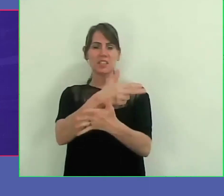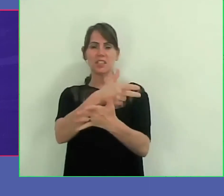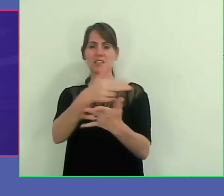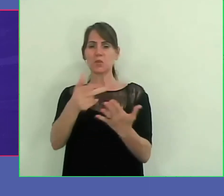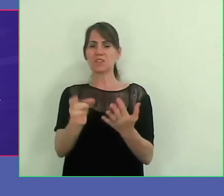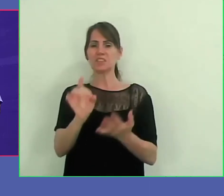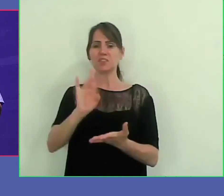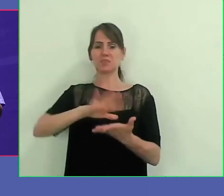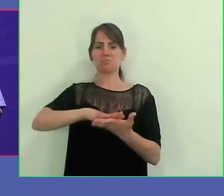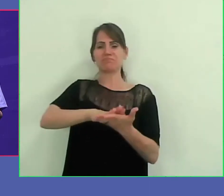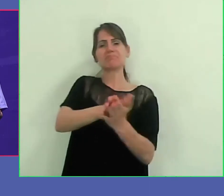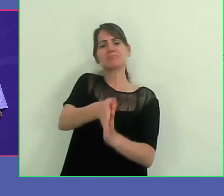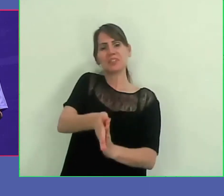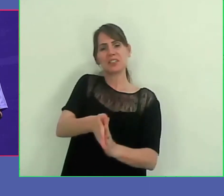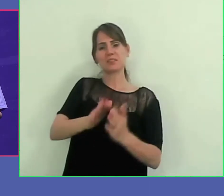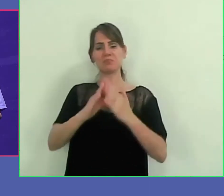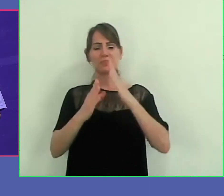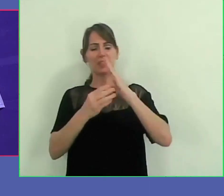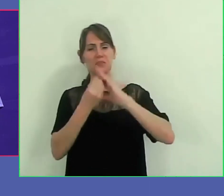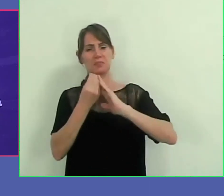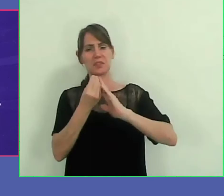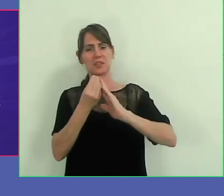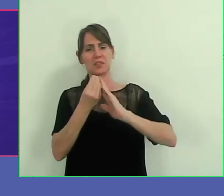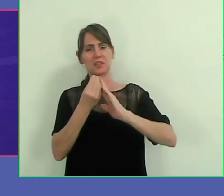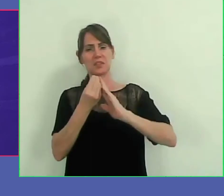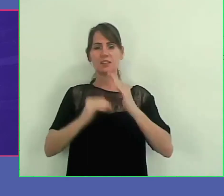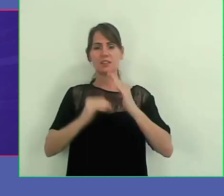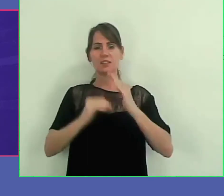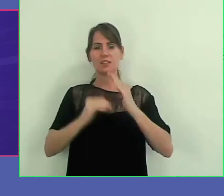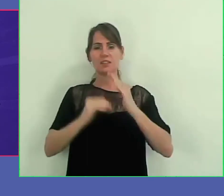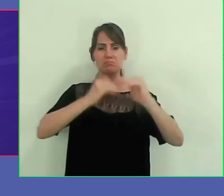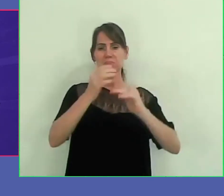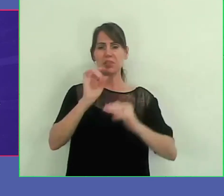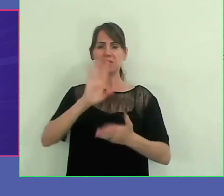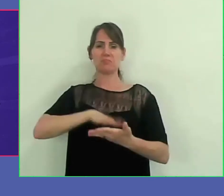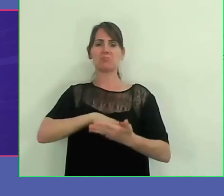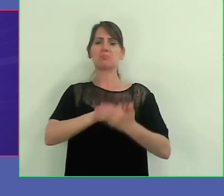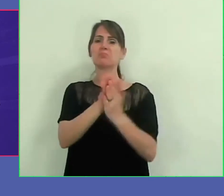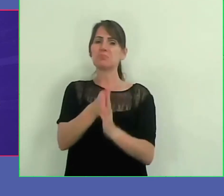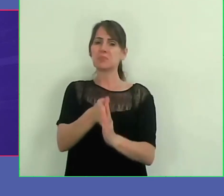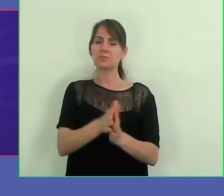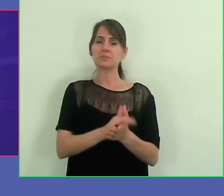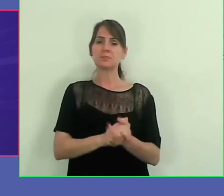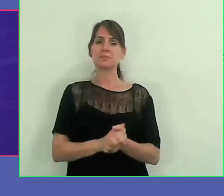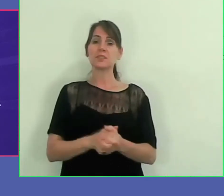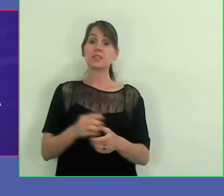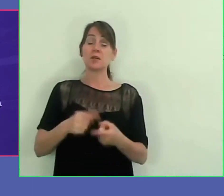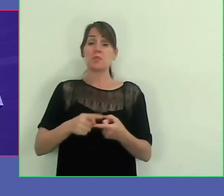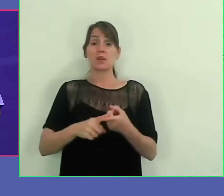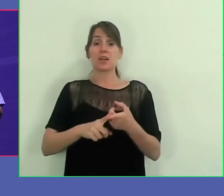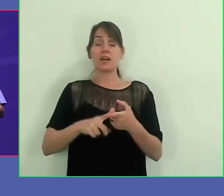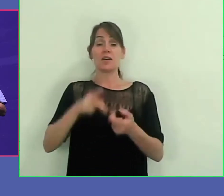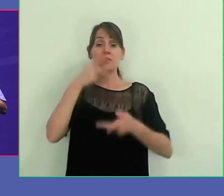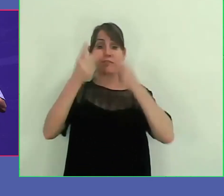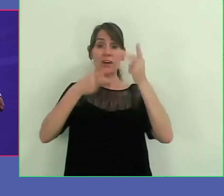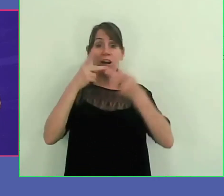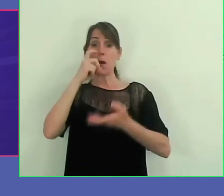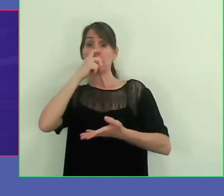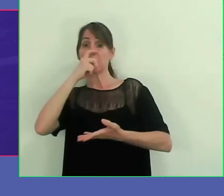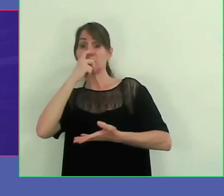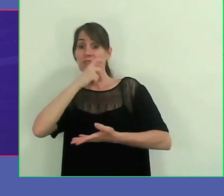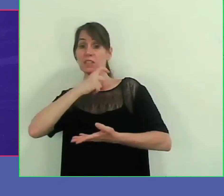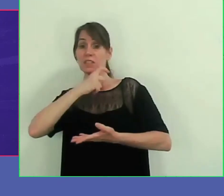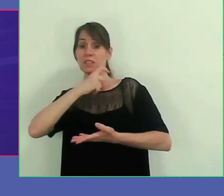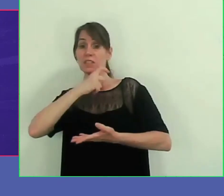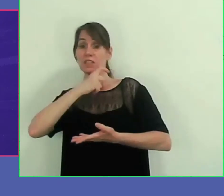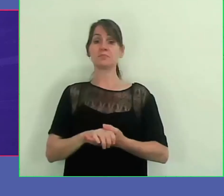né, a edificação da igreja. Porque não mintais uns aos outros, pois já despistes